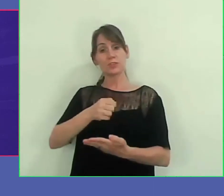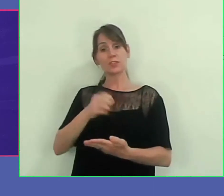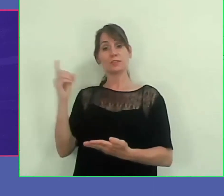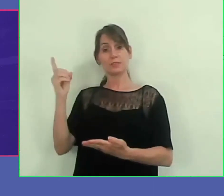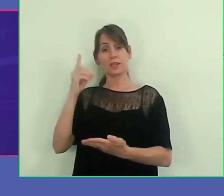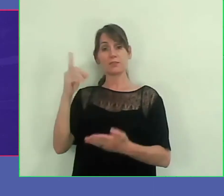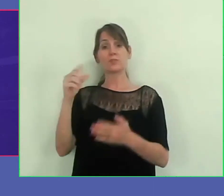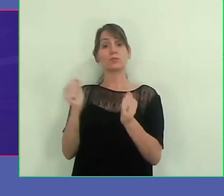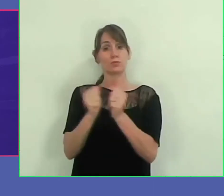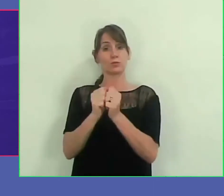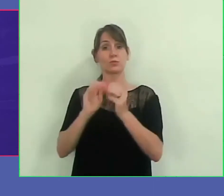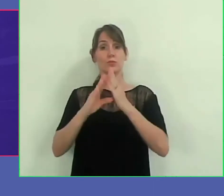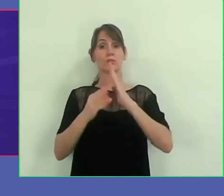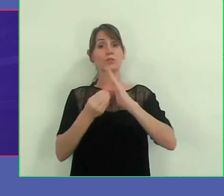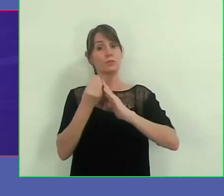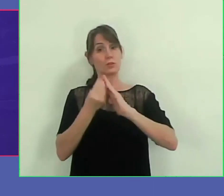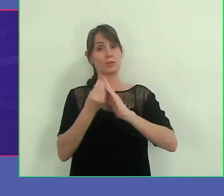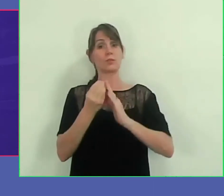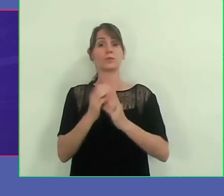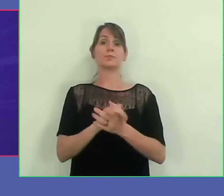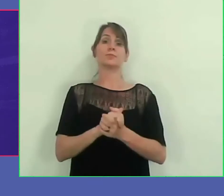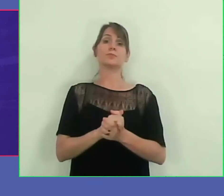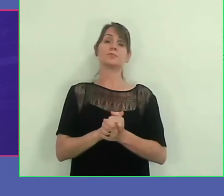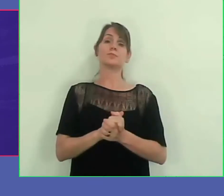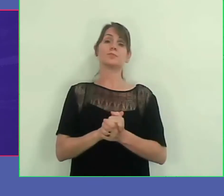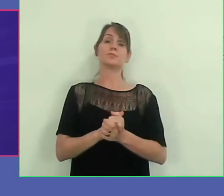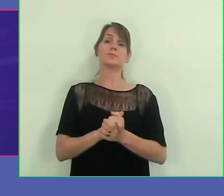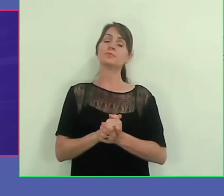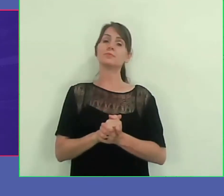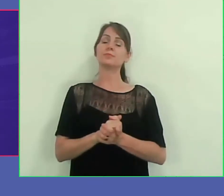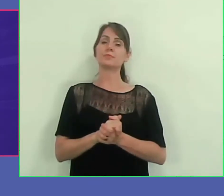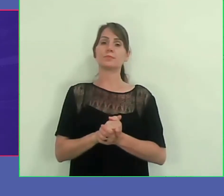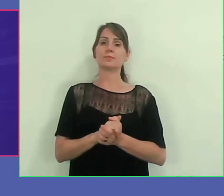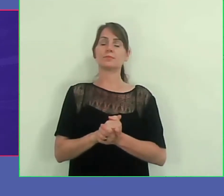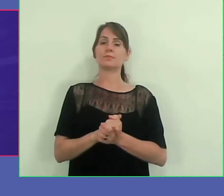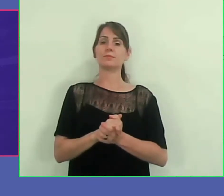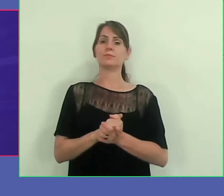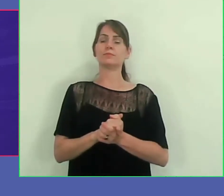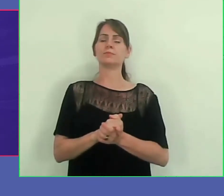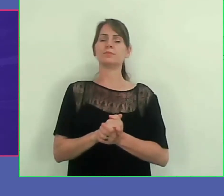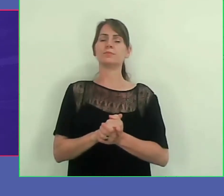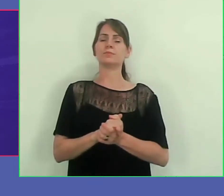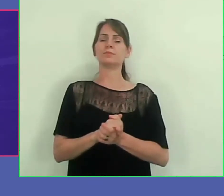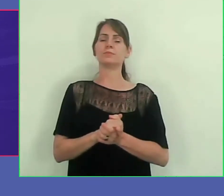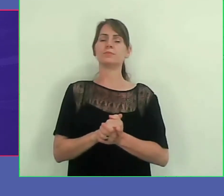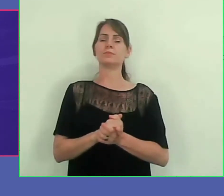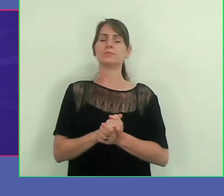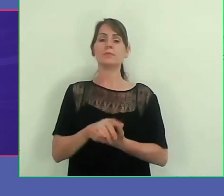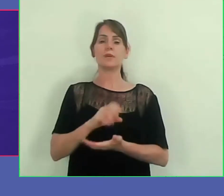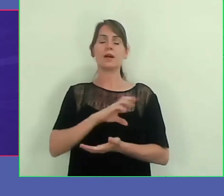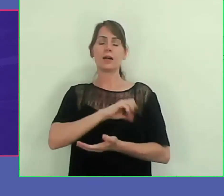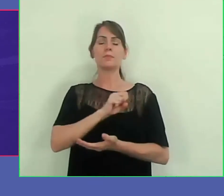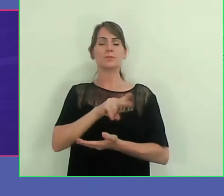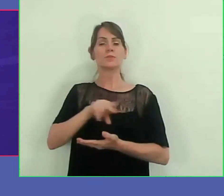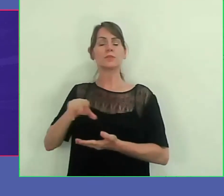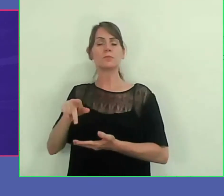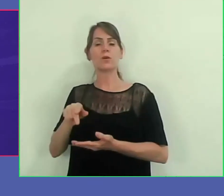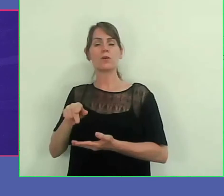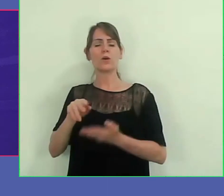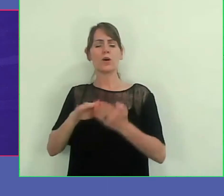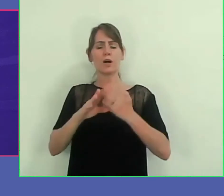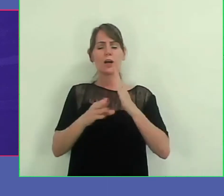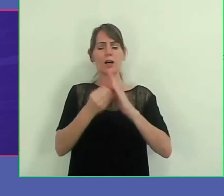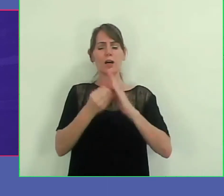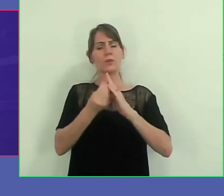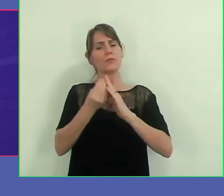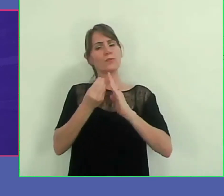essa noção correta da interpretação. E então, queridos irmãos, a vida normal da igreja é